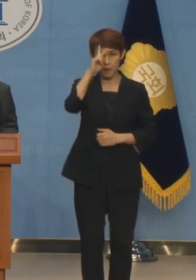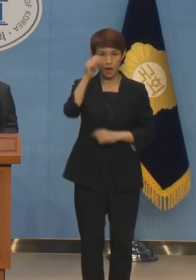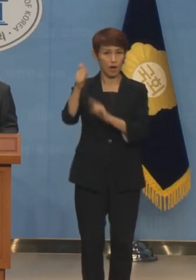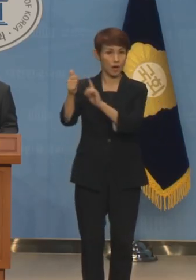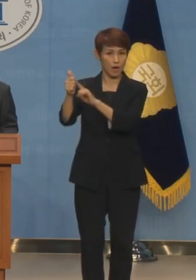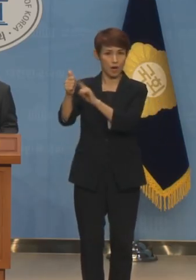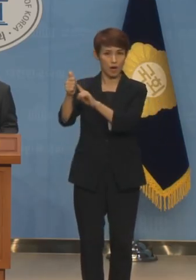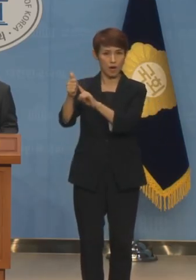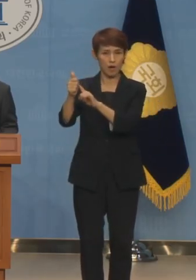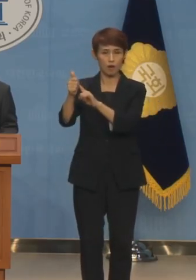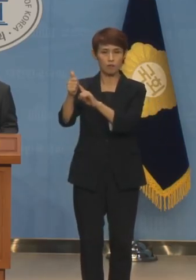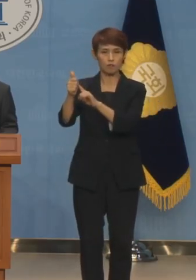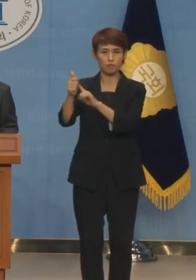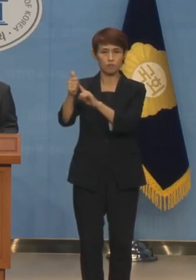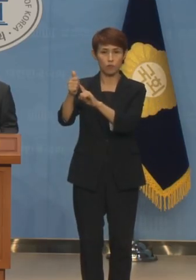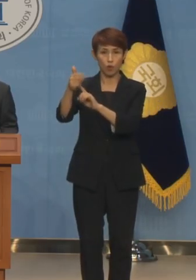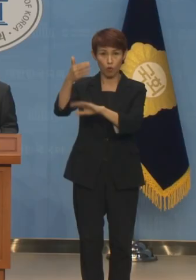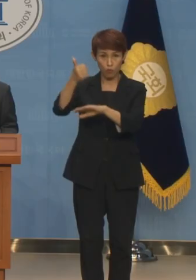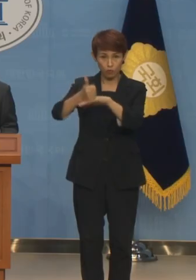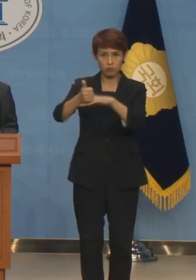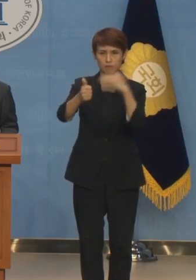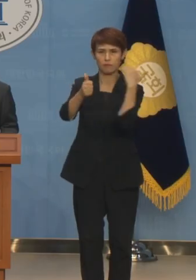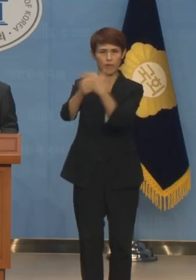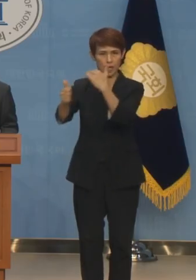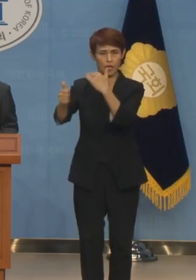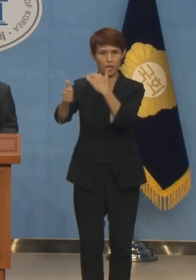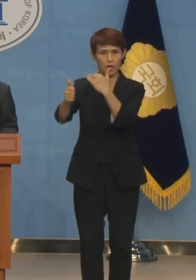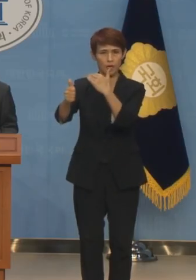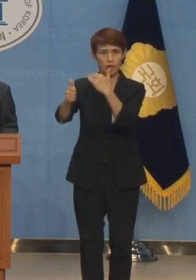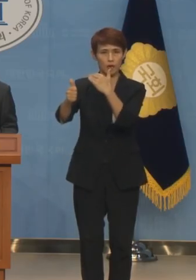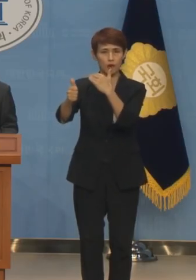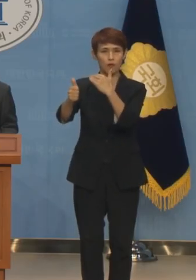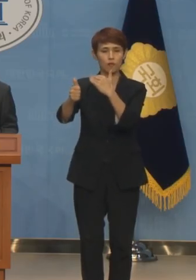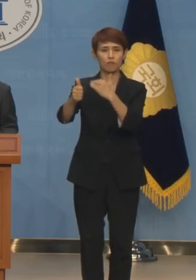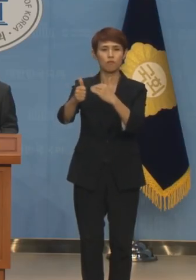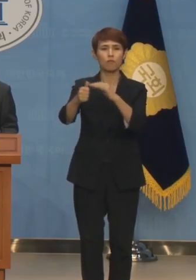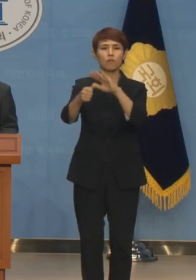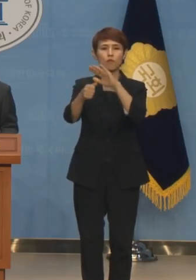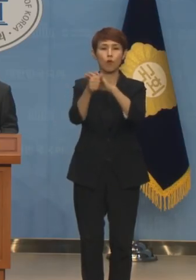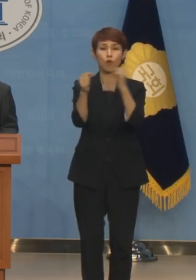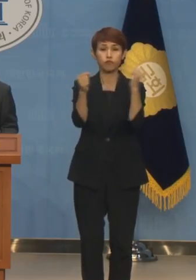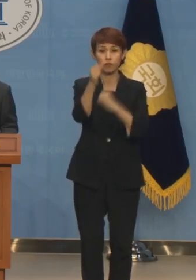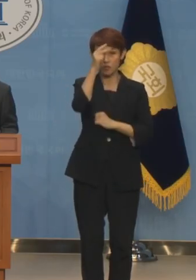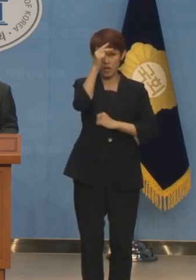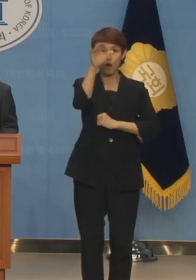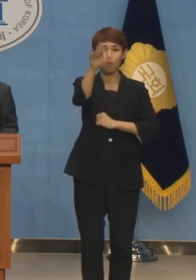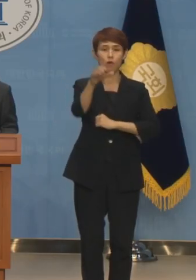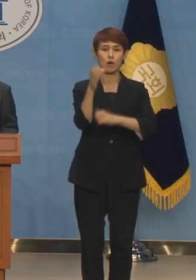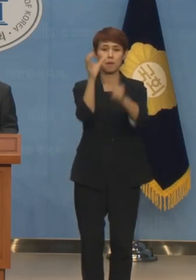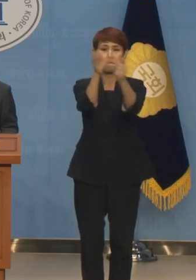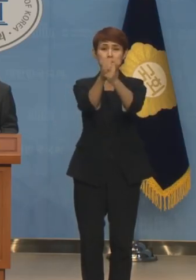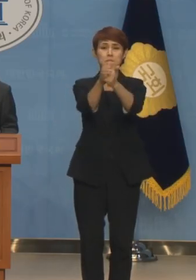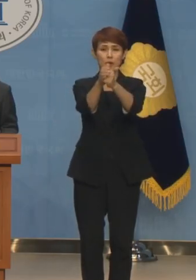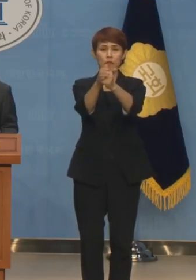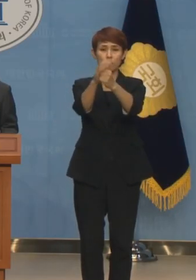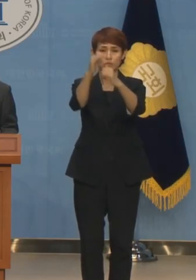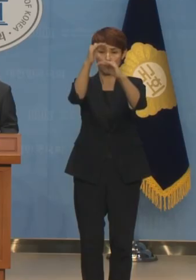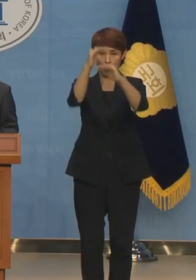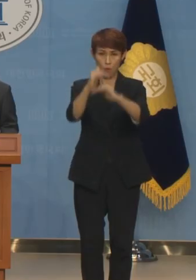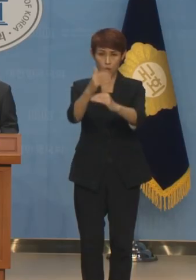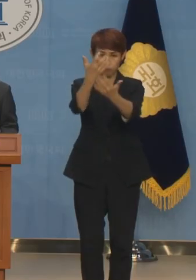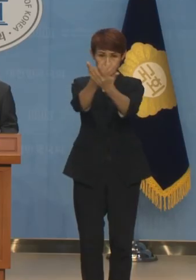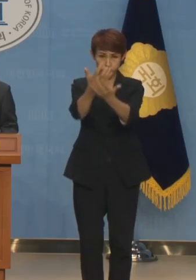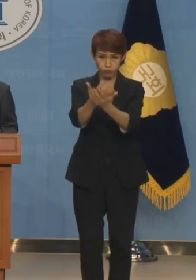대령이 수사단장에서 보직 해임되고 경북경찰청에 이첩됐던 수사 관련